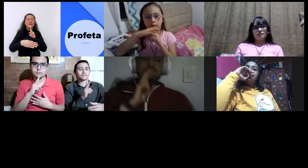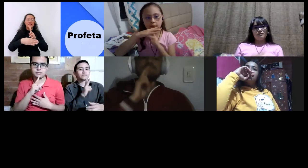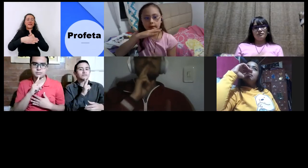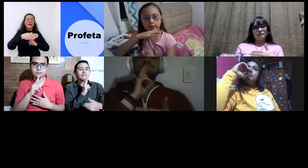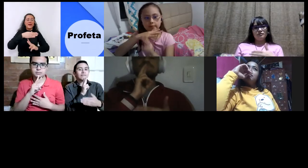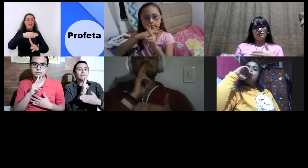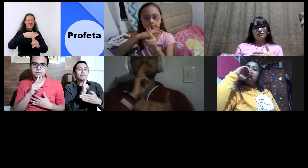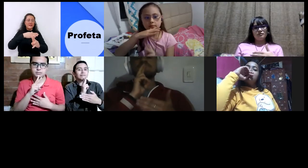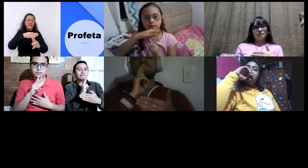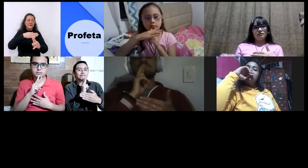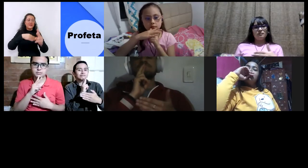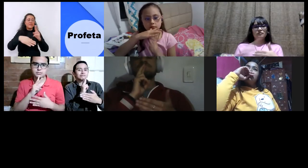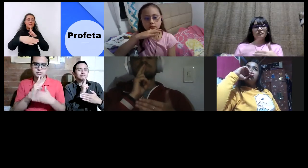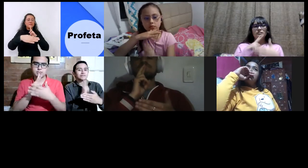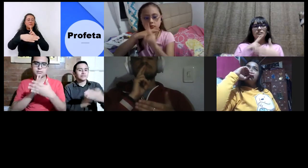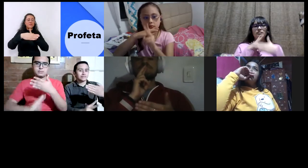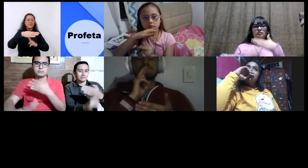de acá hacia arriba.